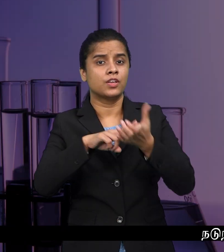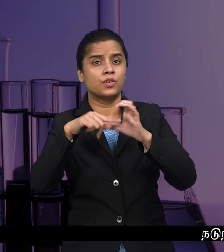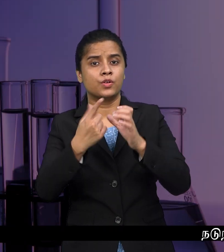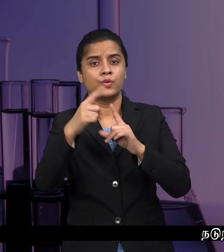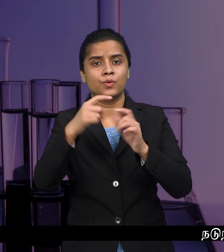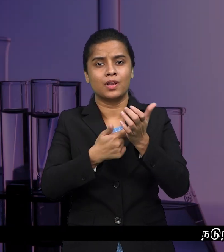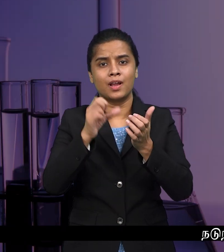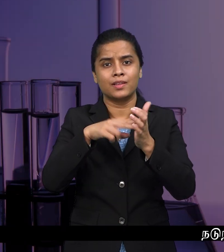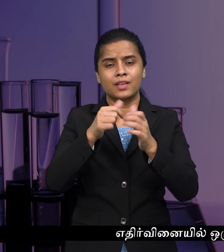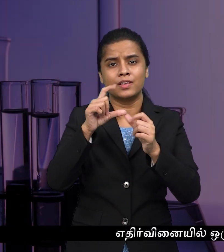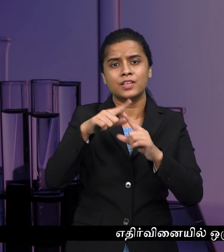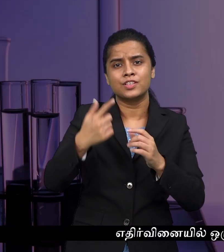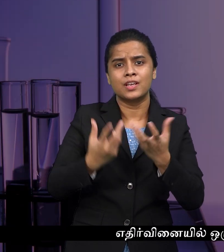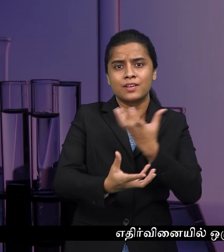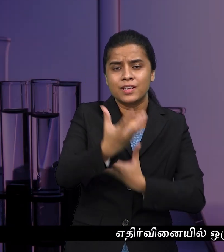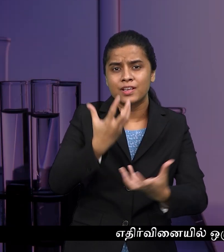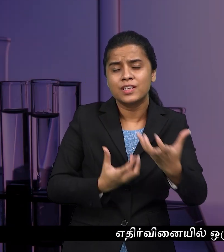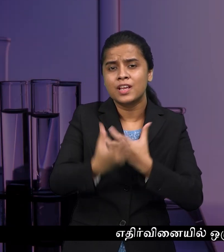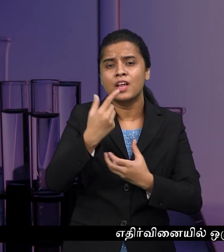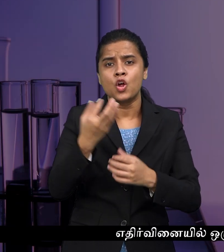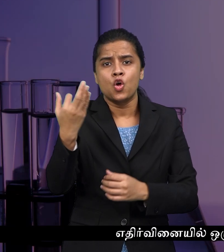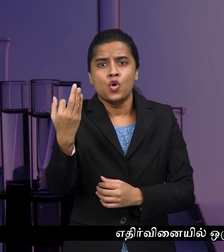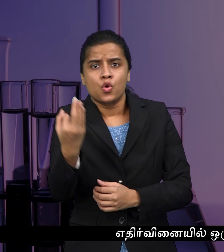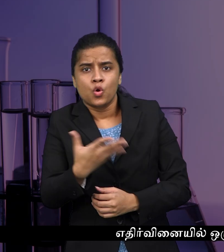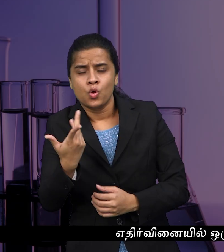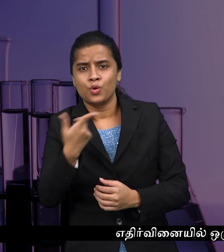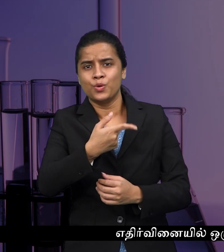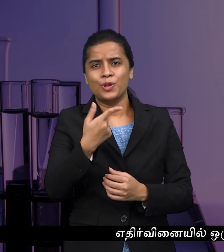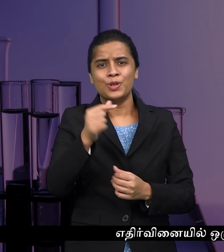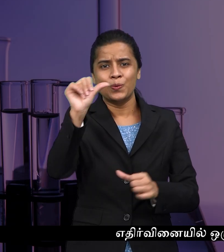நடுநிலைப்படுத்தல் எதிர்வினையில் ஒரு புதிய பொருள் உருவாகிறது.